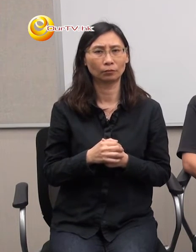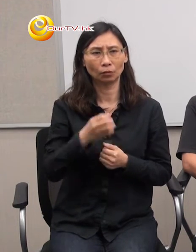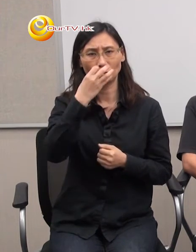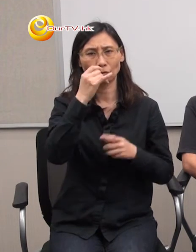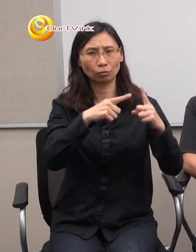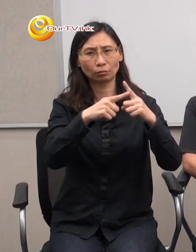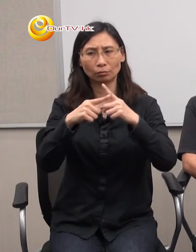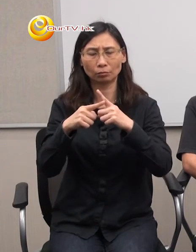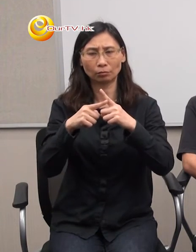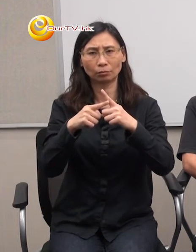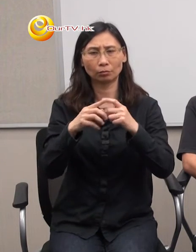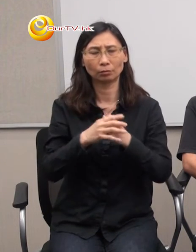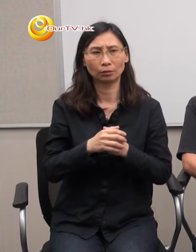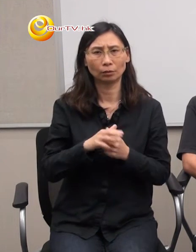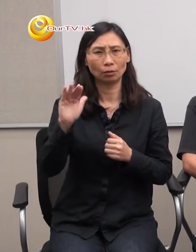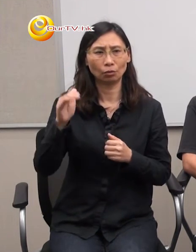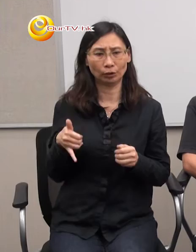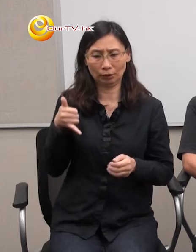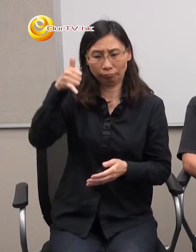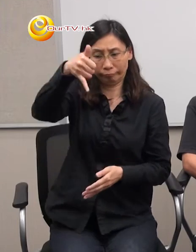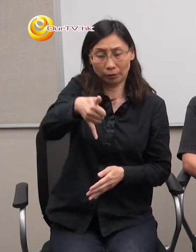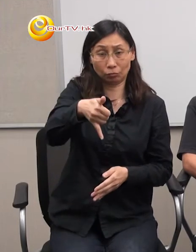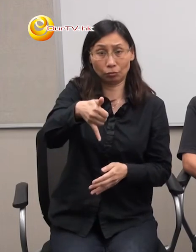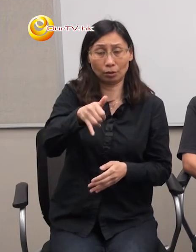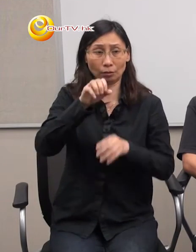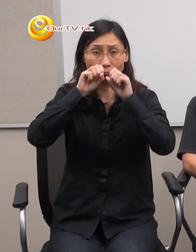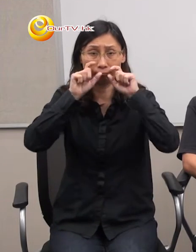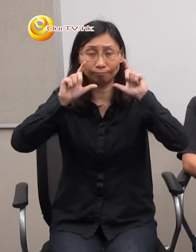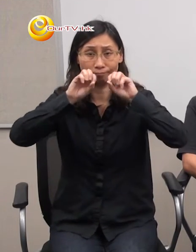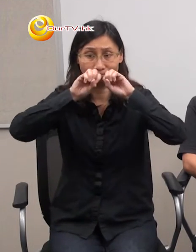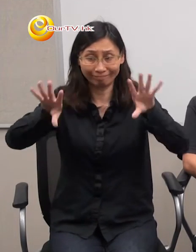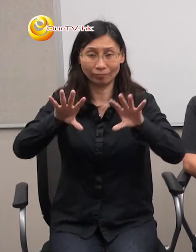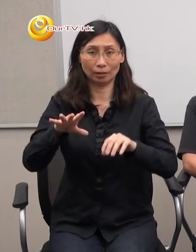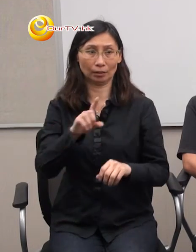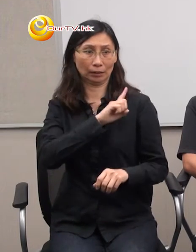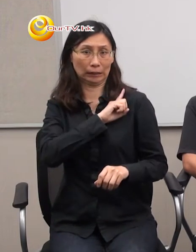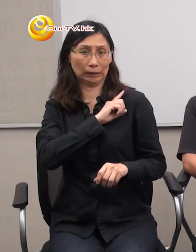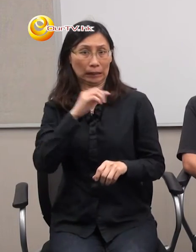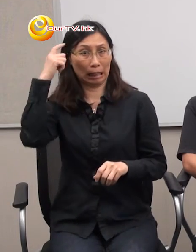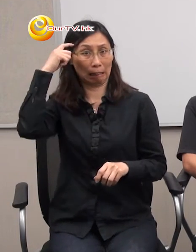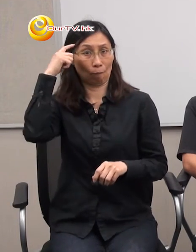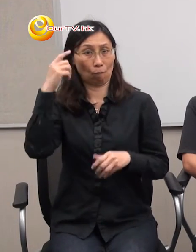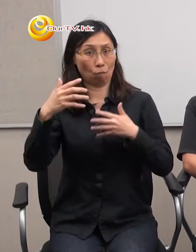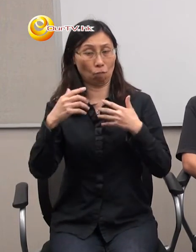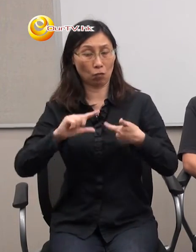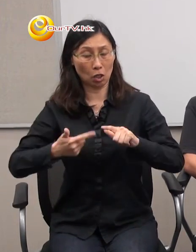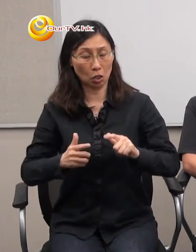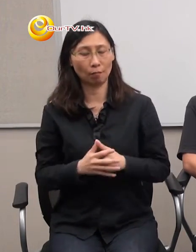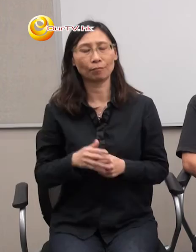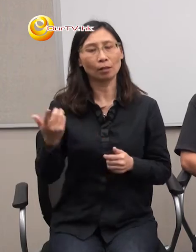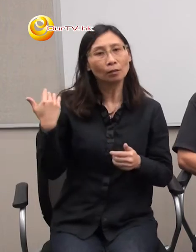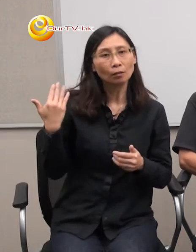香港人能夠出嚟表達意見，因為講到尾張德江。都是2014年人